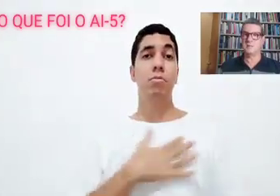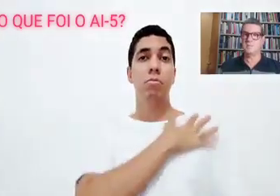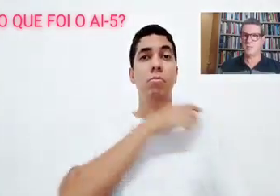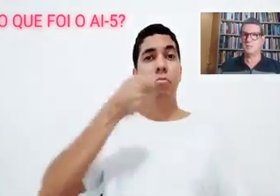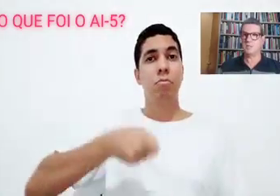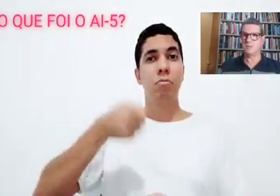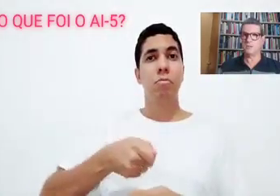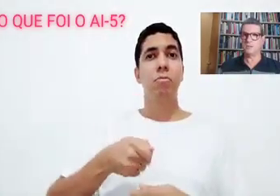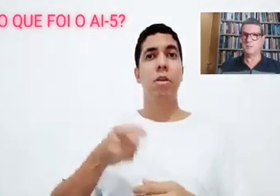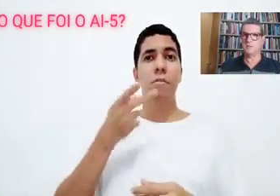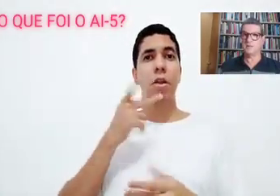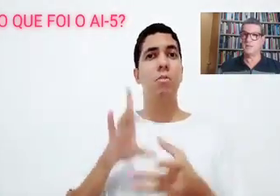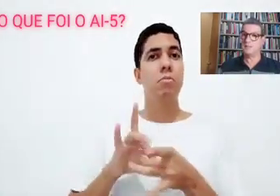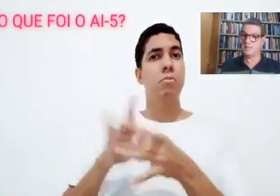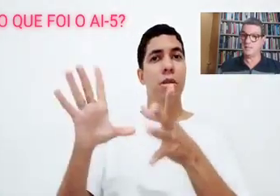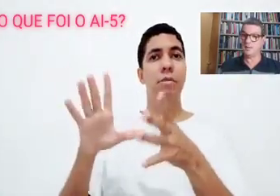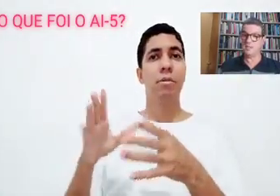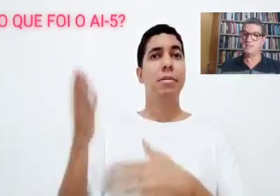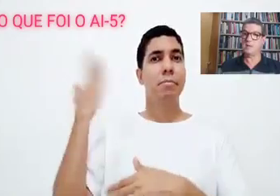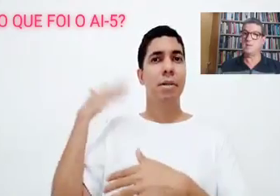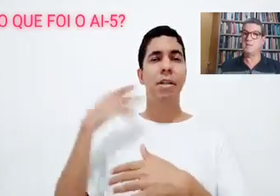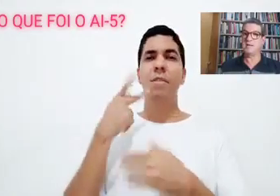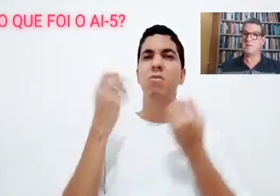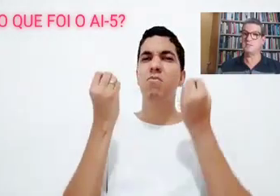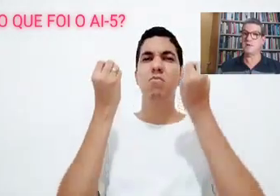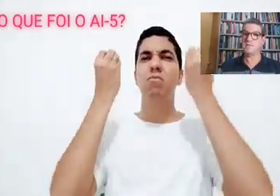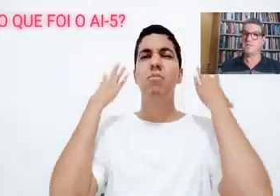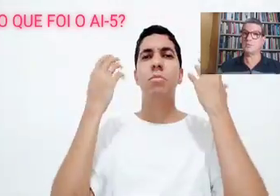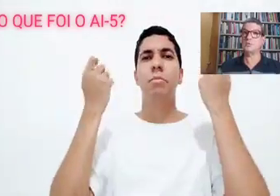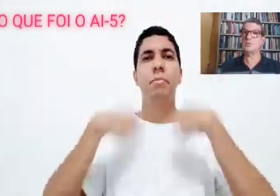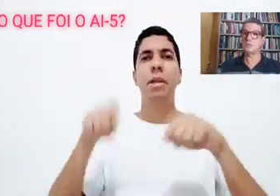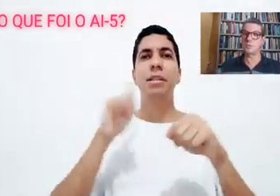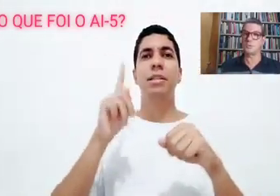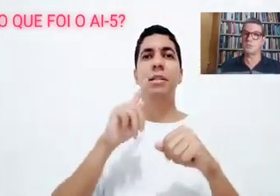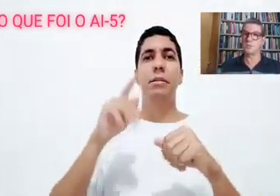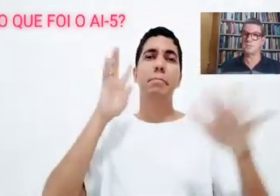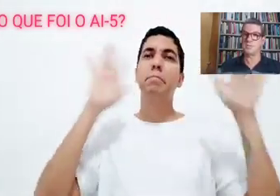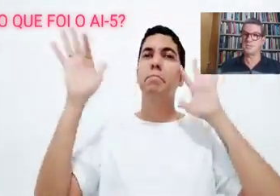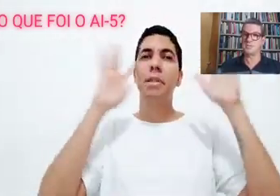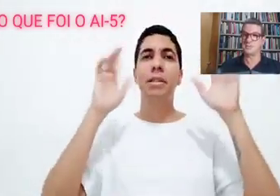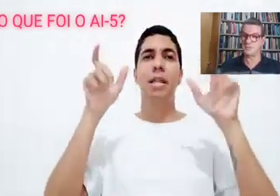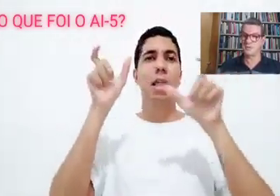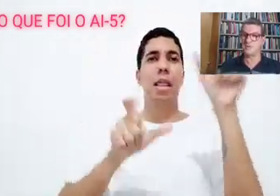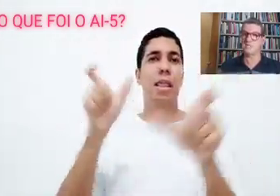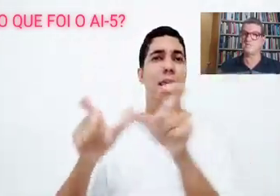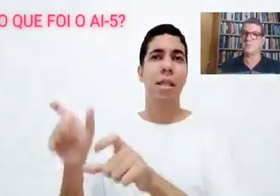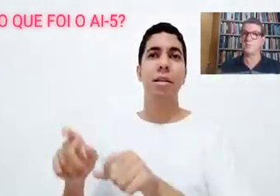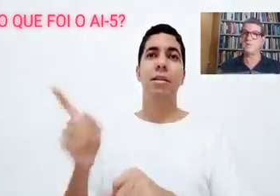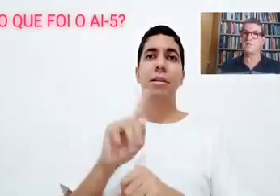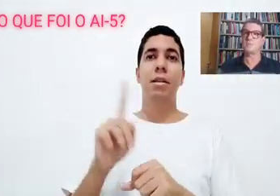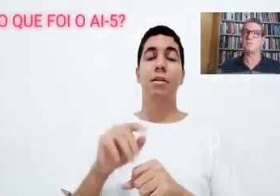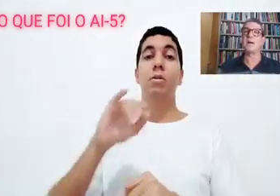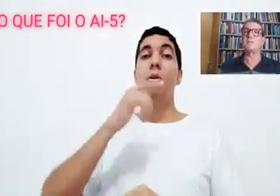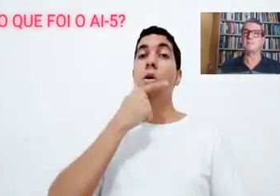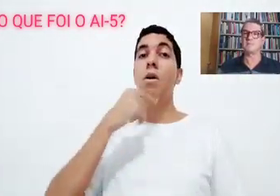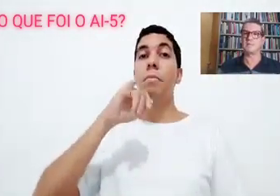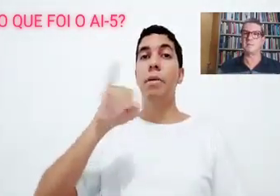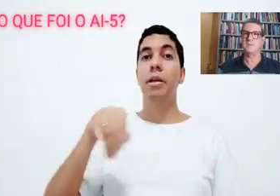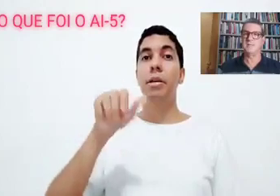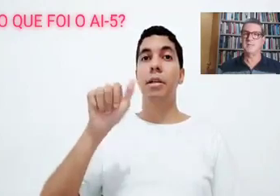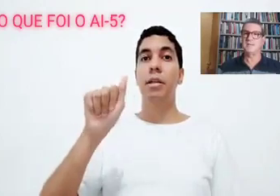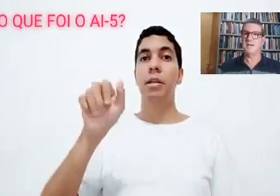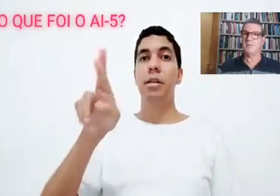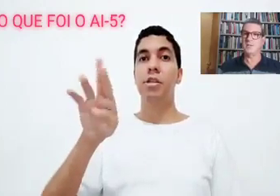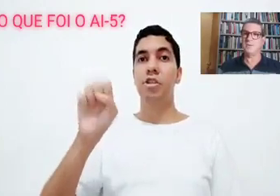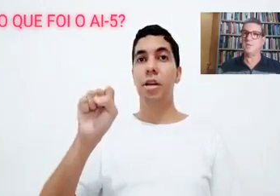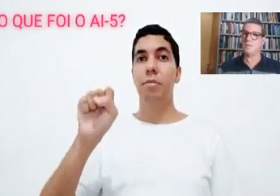consentida pelos ditadores, que naquela ocasião mandaram às favas todos os escrúpulos de consciência. Essa foi a frase que foi proferida por Jarbas